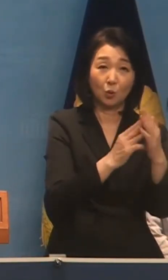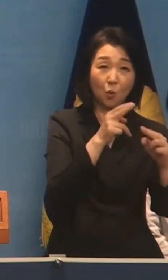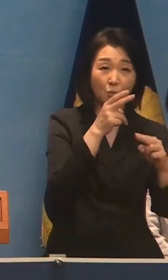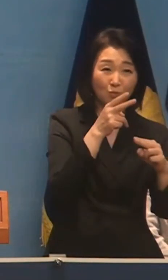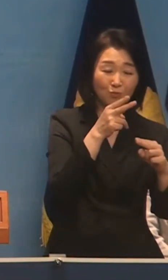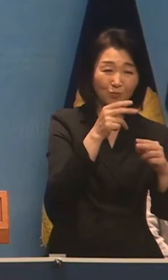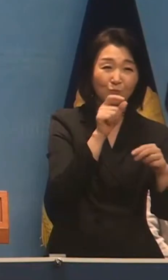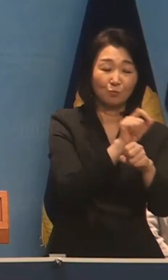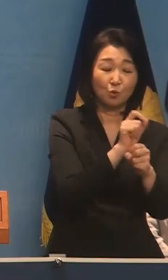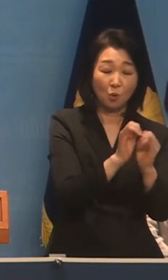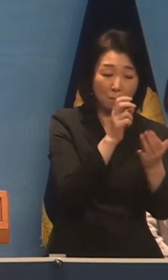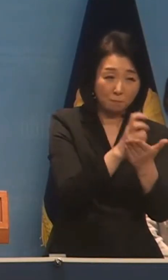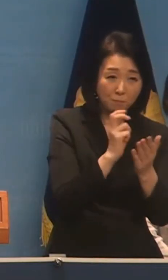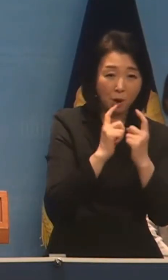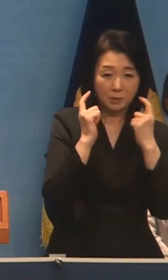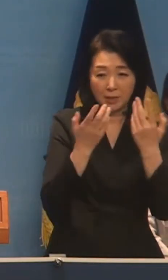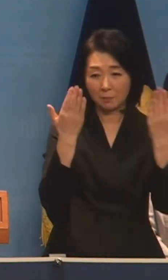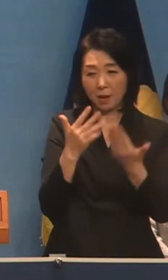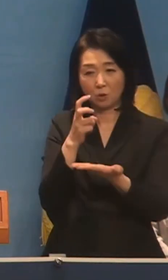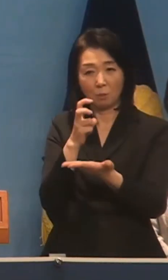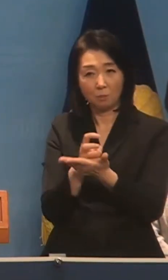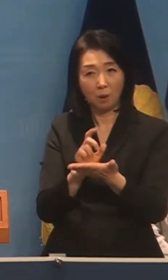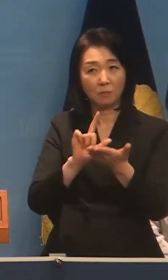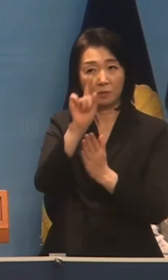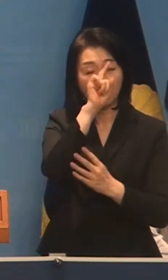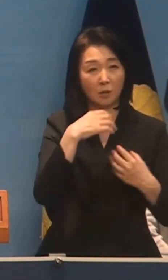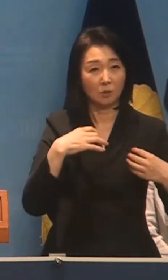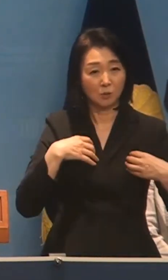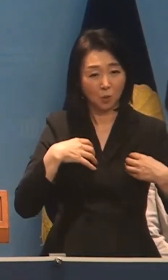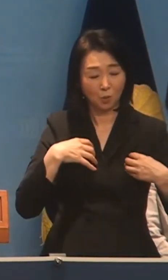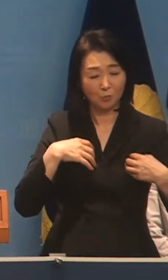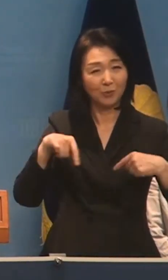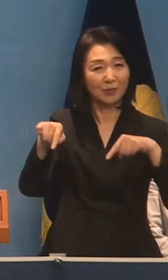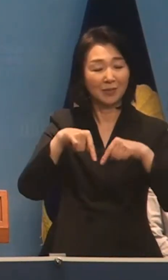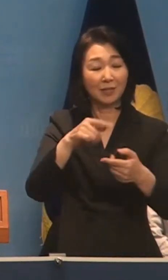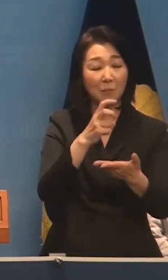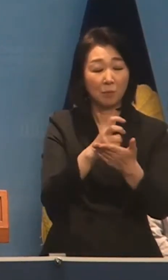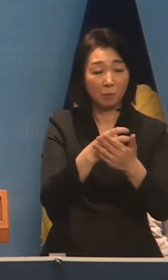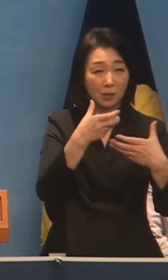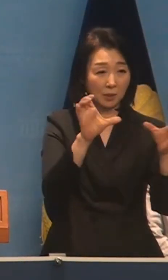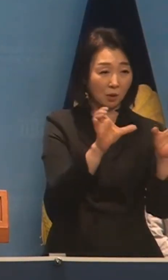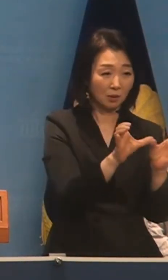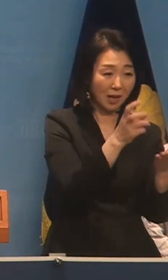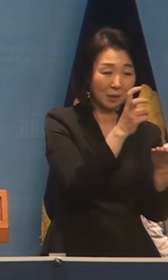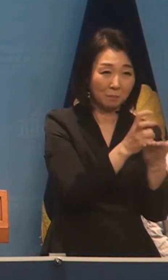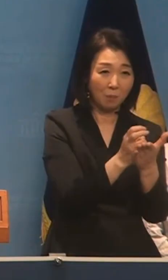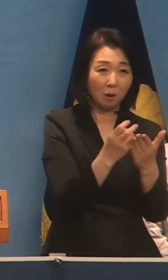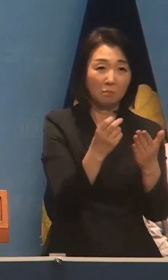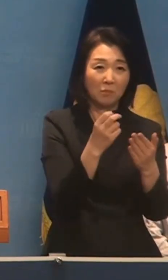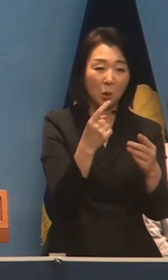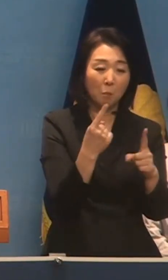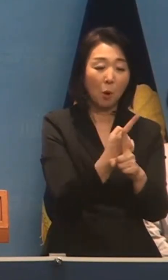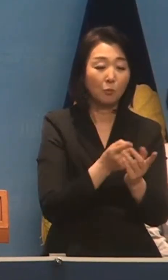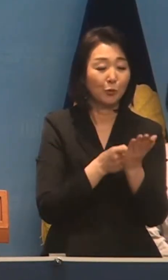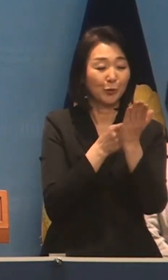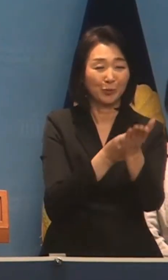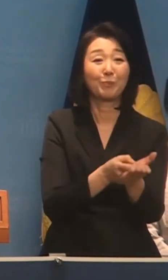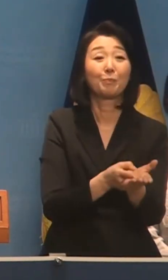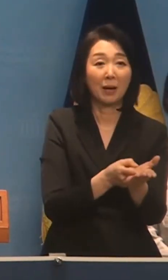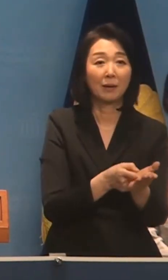교육공무원법, 사립학교법, 지방교육 자체에 관한 법률, 정당법, 일부 개정 법률안을